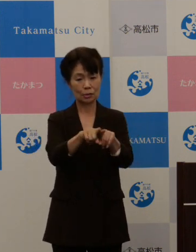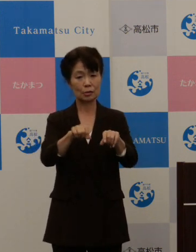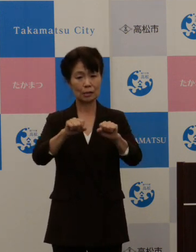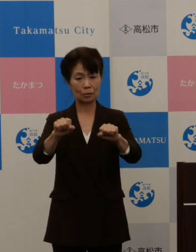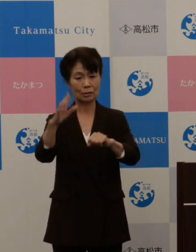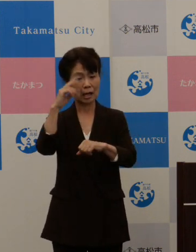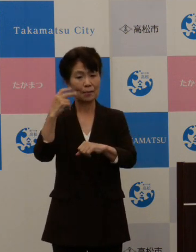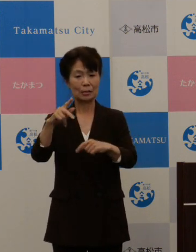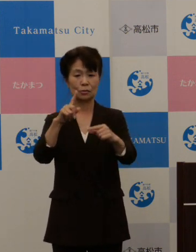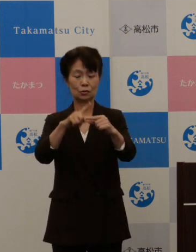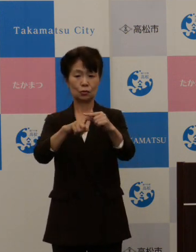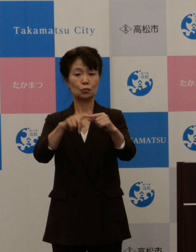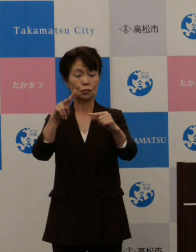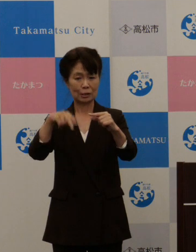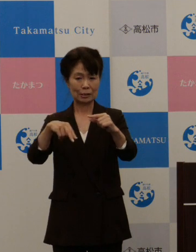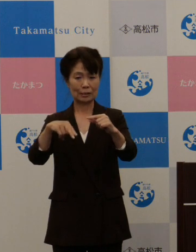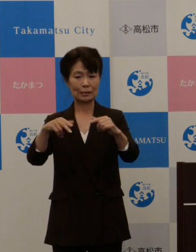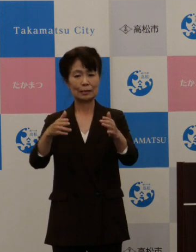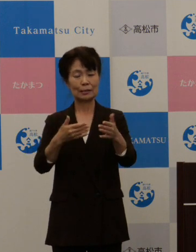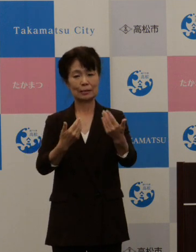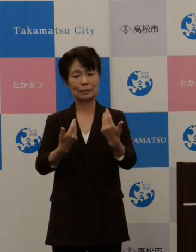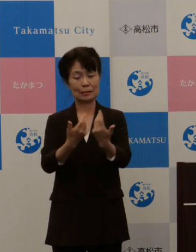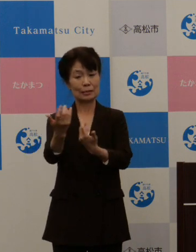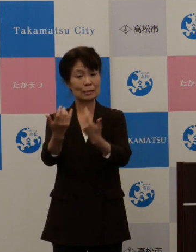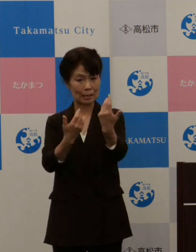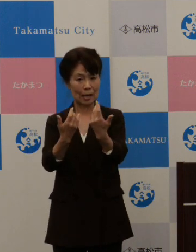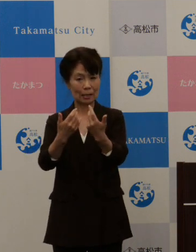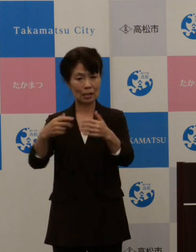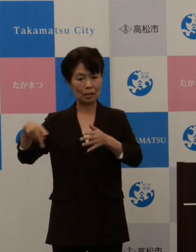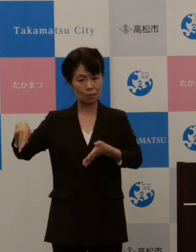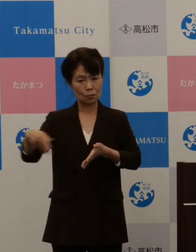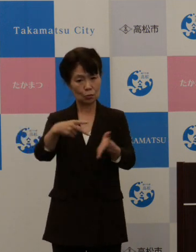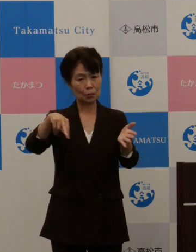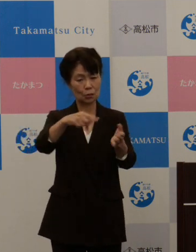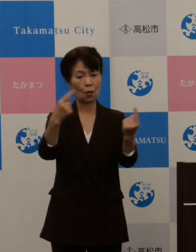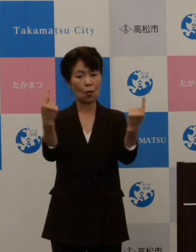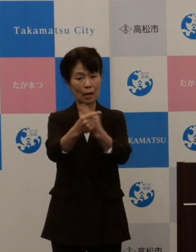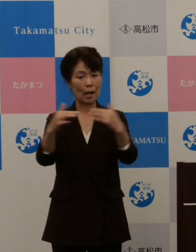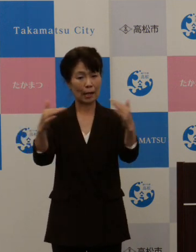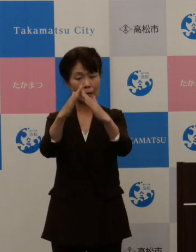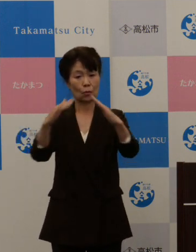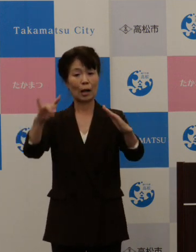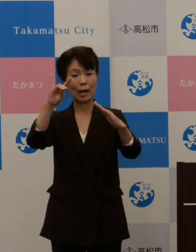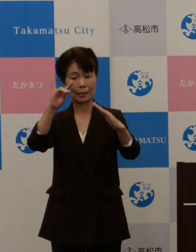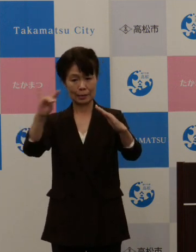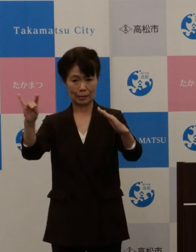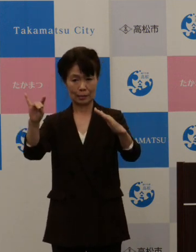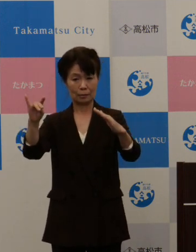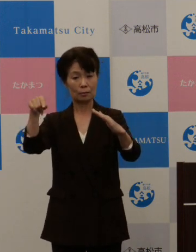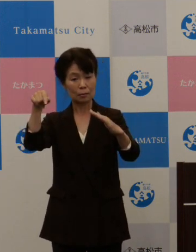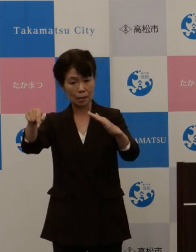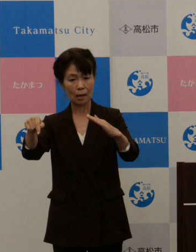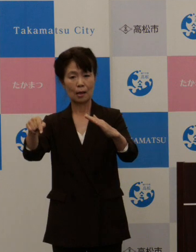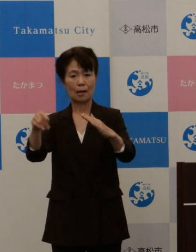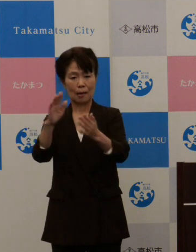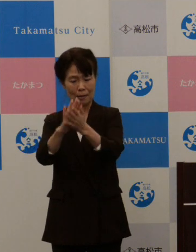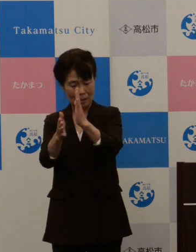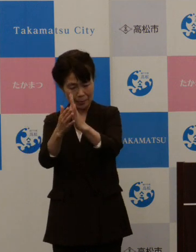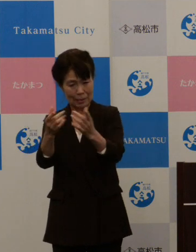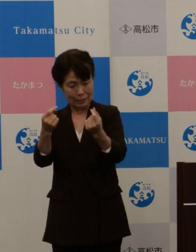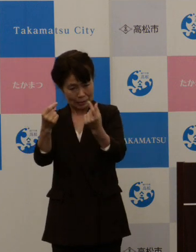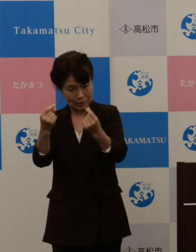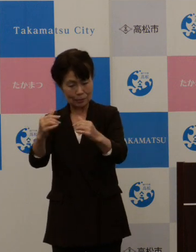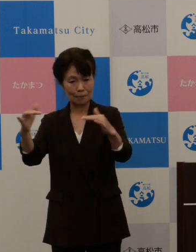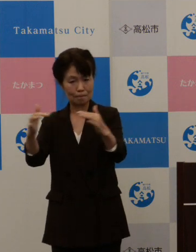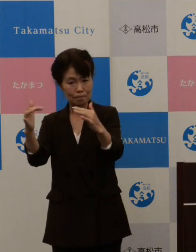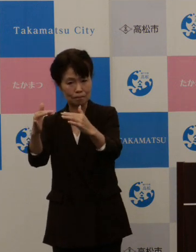高松中心市街地プロムナード化検討会議におきまして、引き続き、まあ、災害等へどのように対